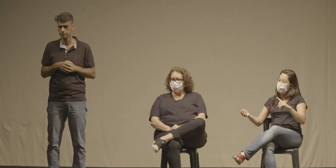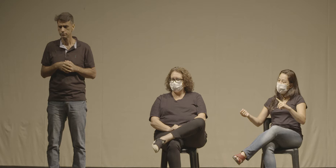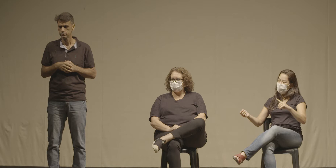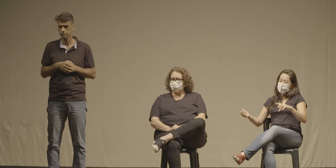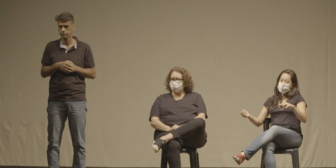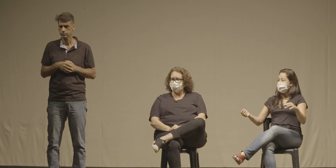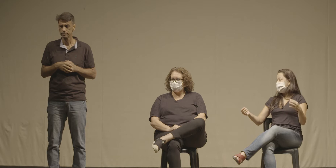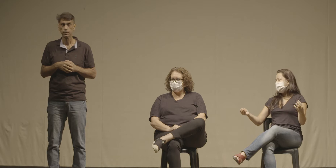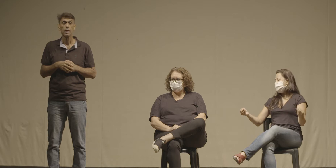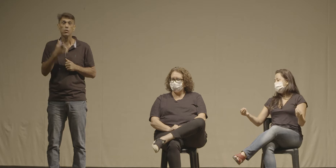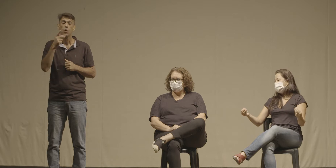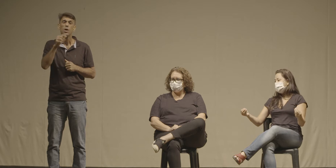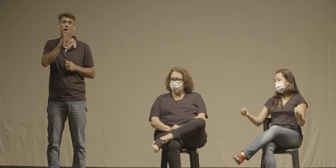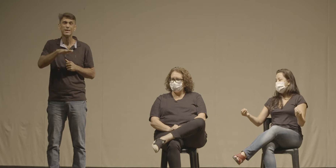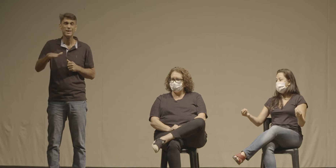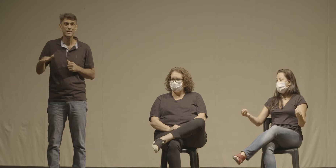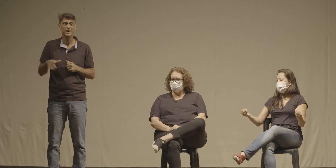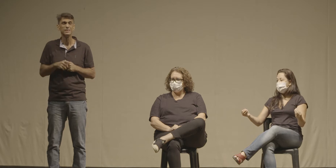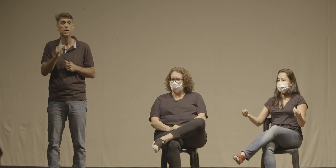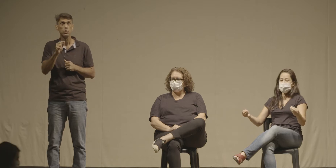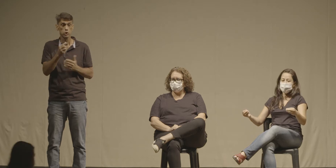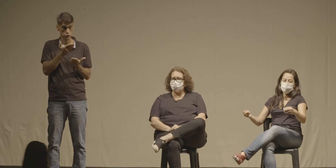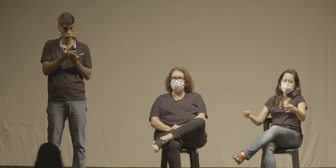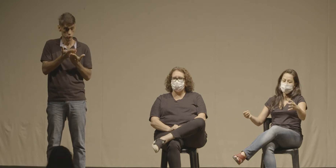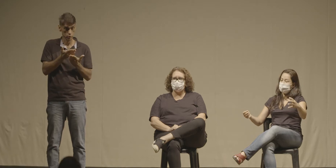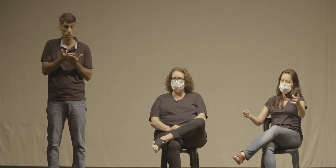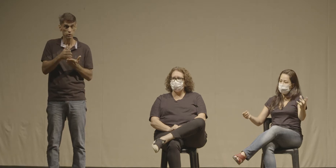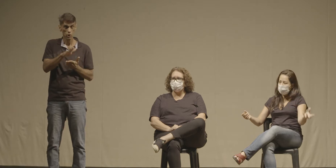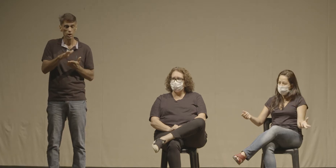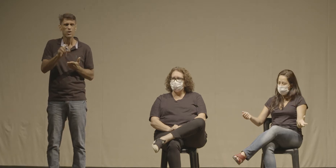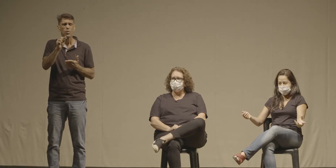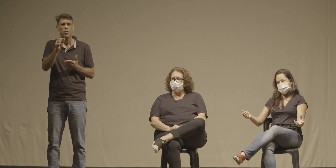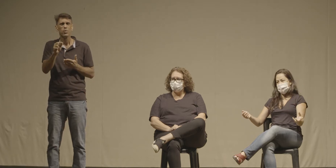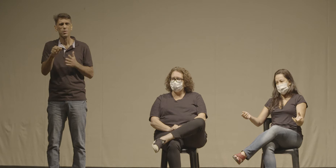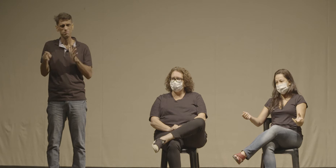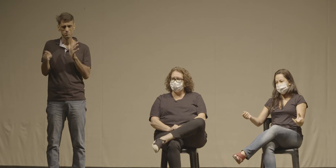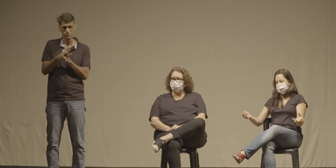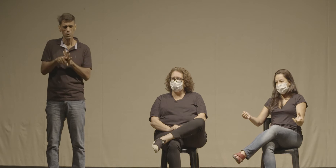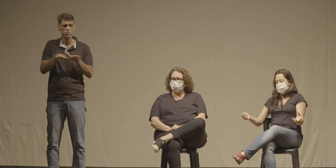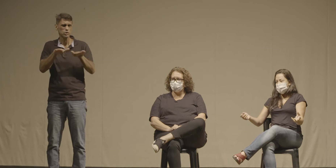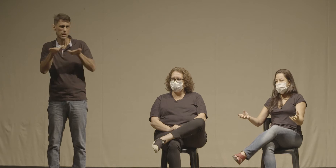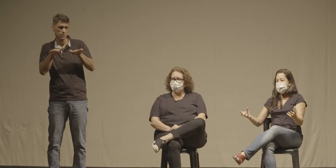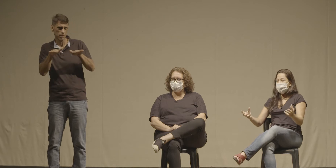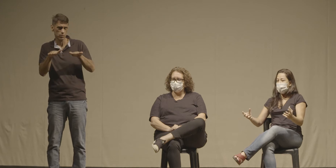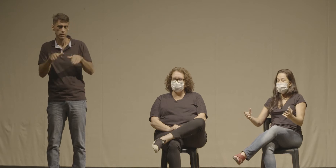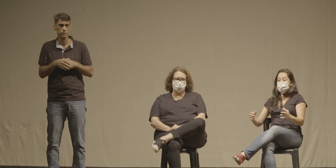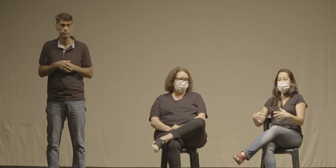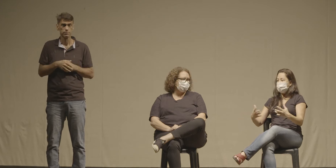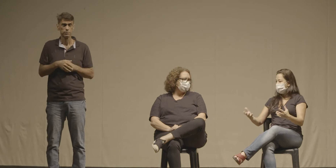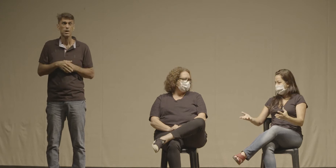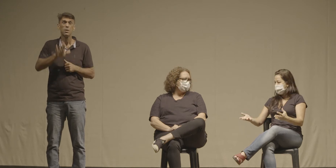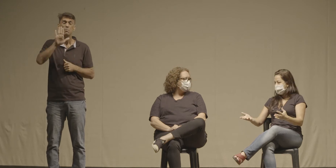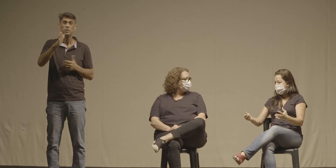do que a criança que estuda numa escola no subúrbio de Jacarepaguá. Só que hoje,